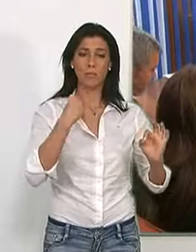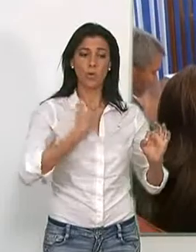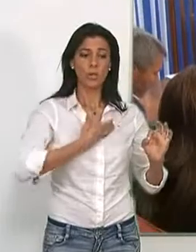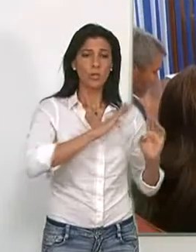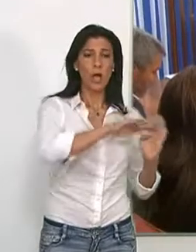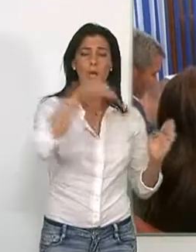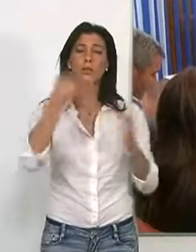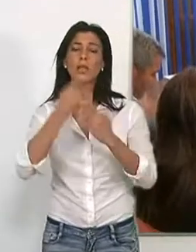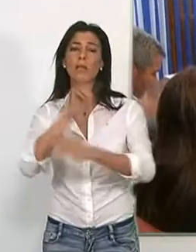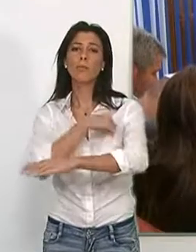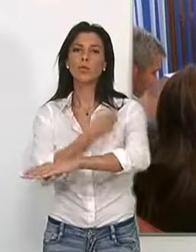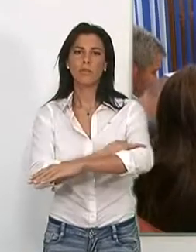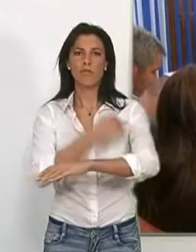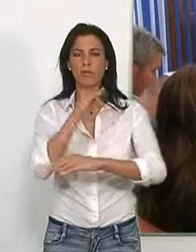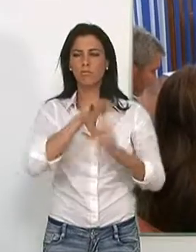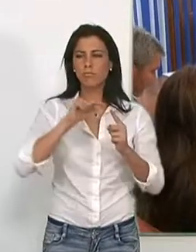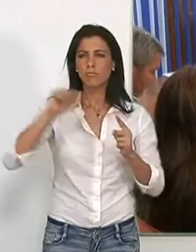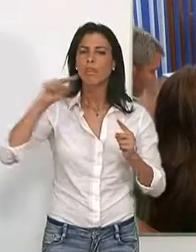polideportivo contando con 8 postas